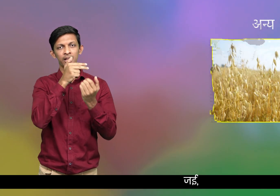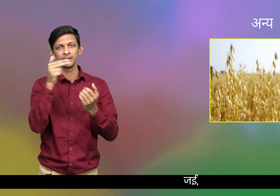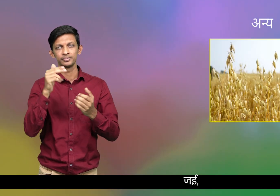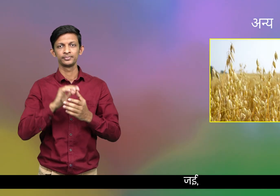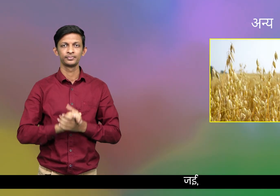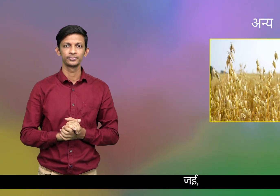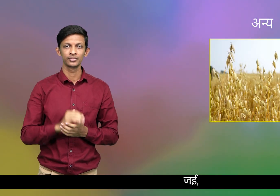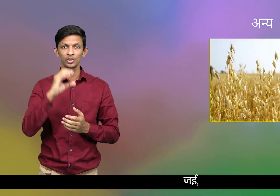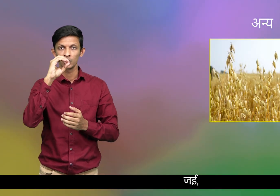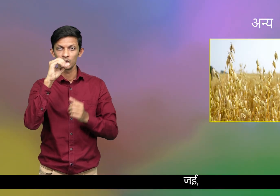जई,